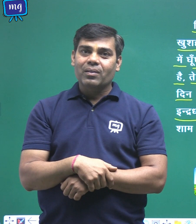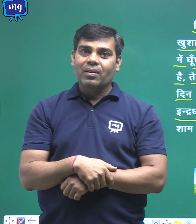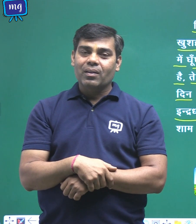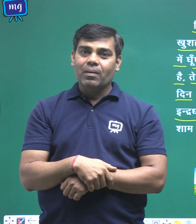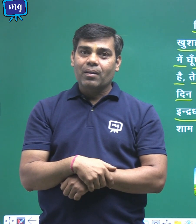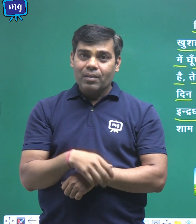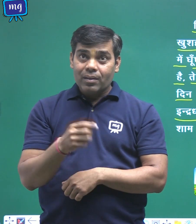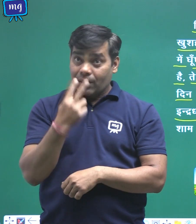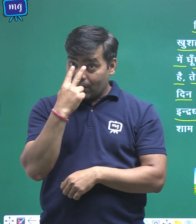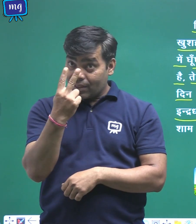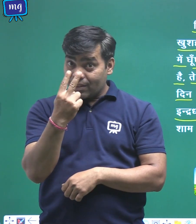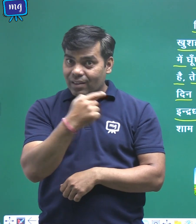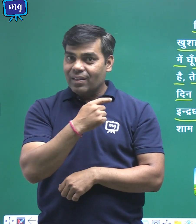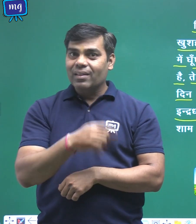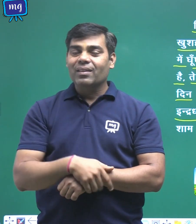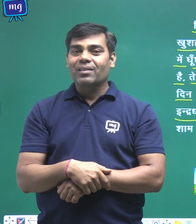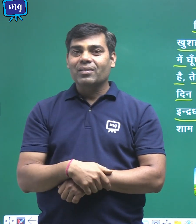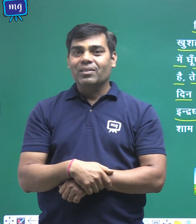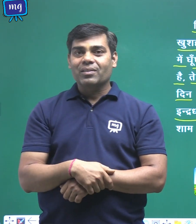दिखाई देता है।